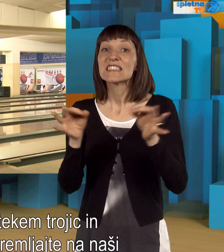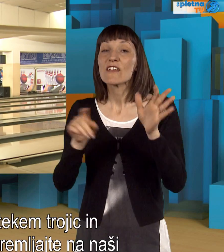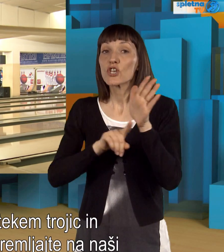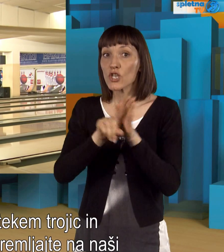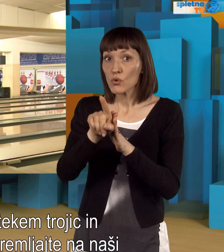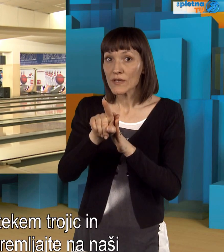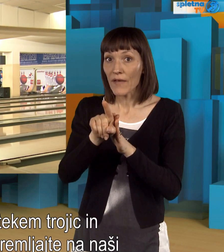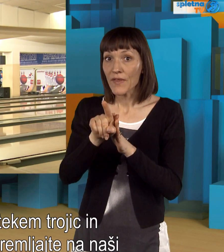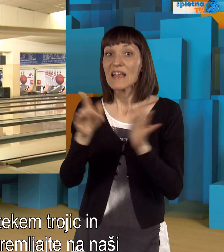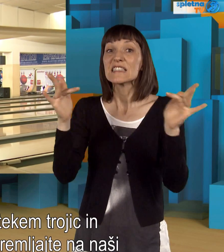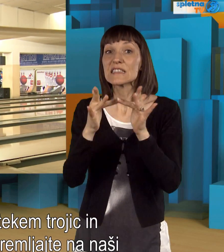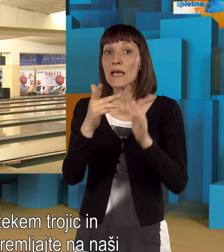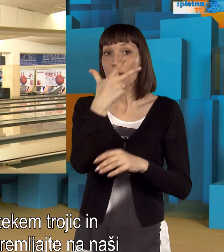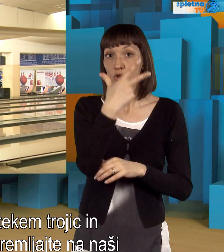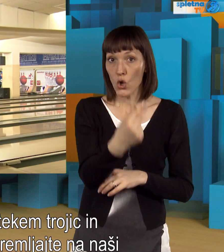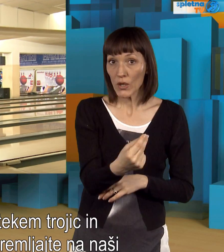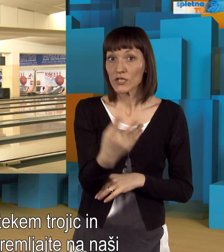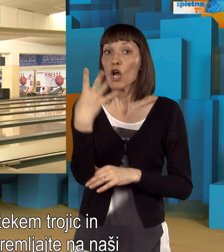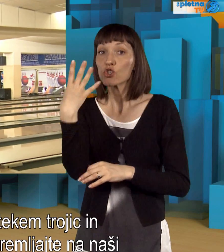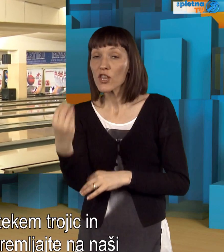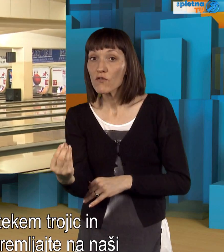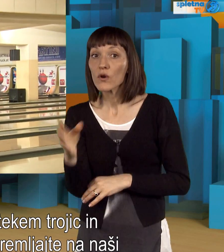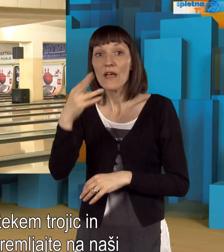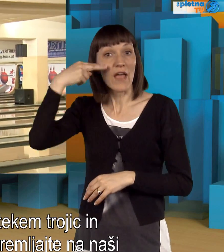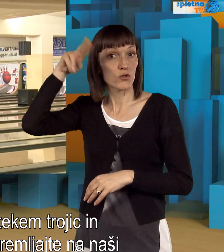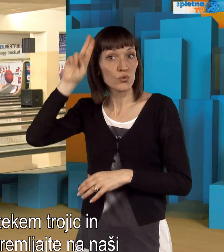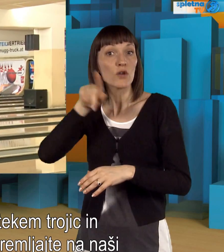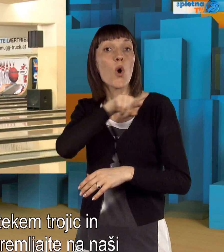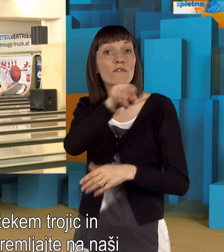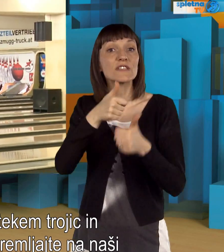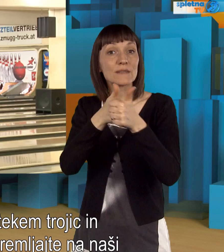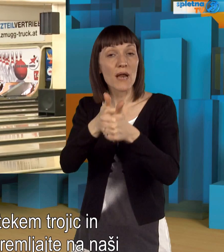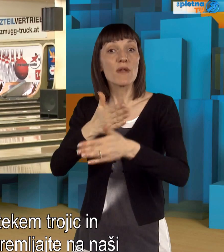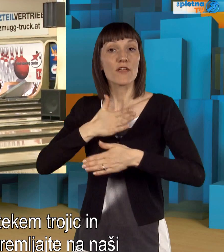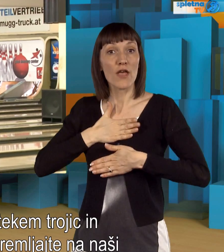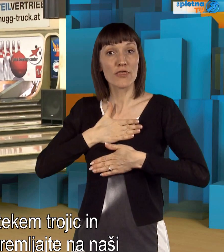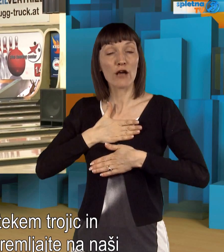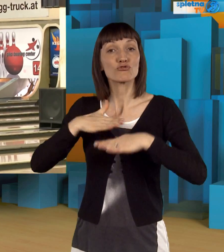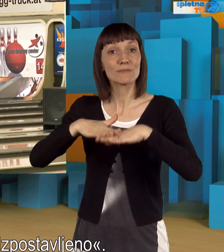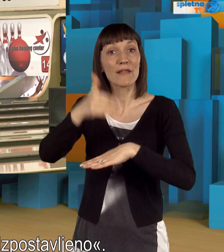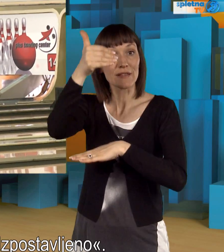Nove rezultate s tekem trojic in četvork na Dunaju spremljajte na naši spletni strani pod